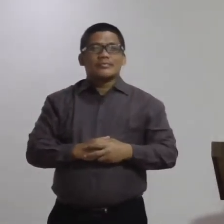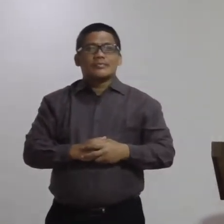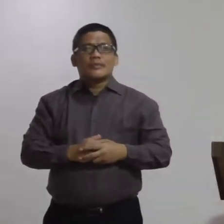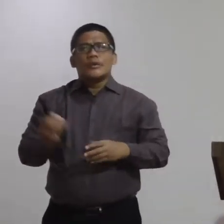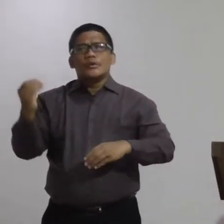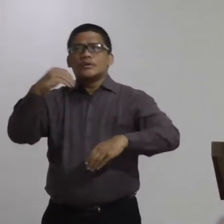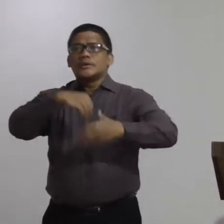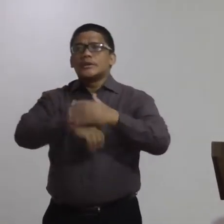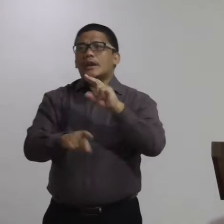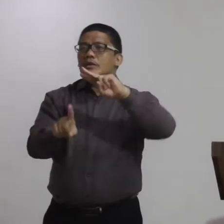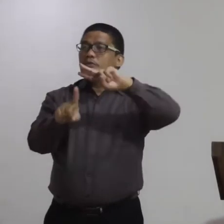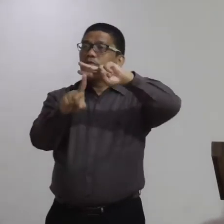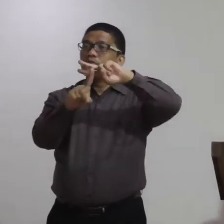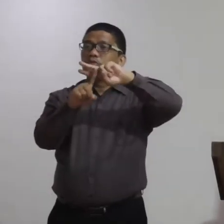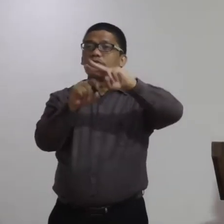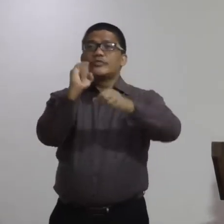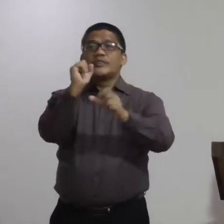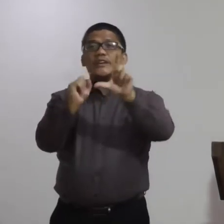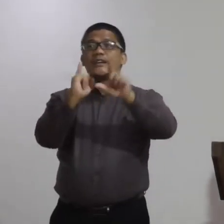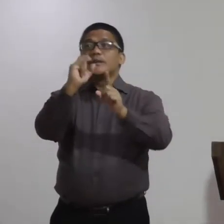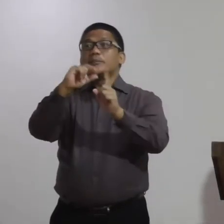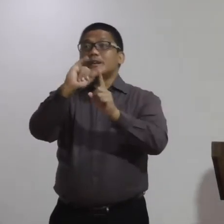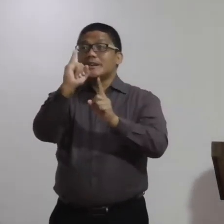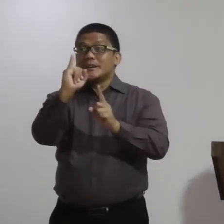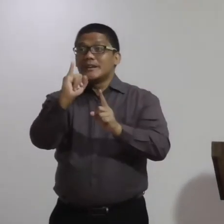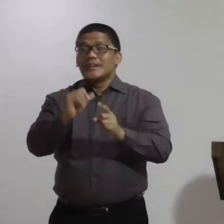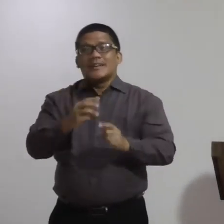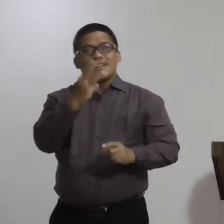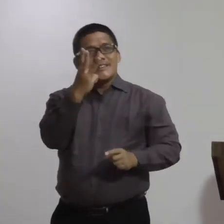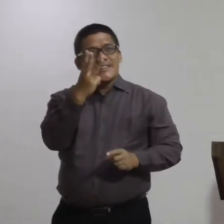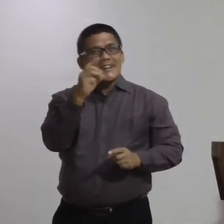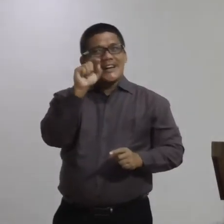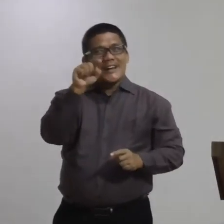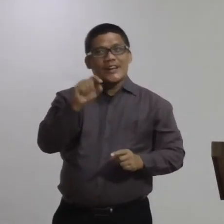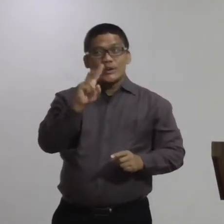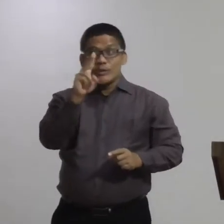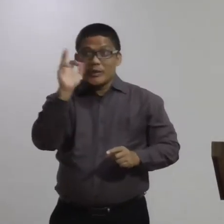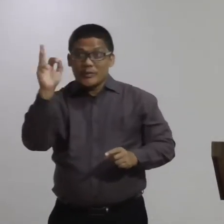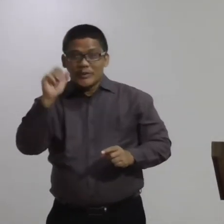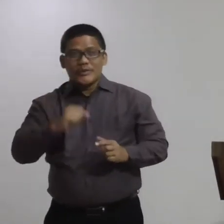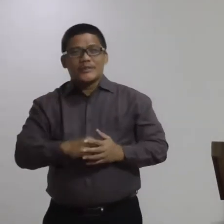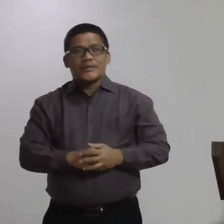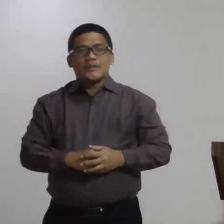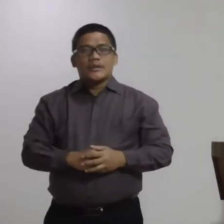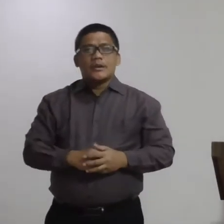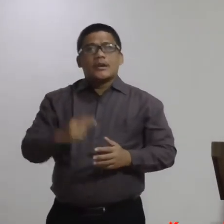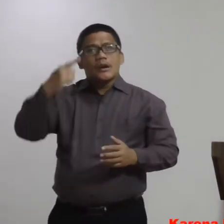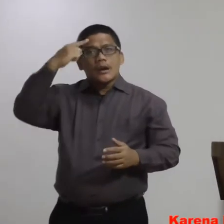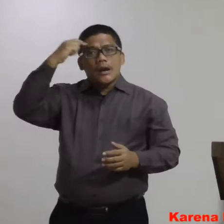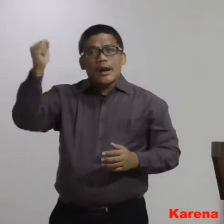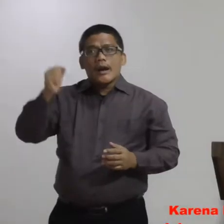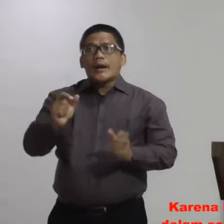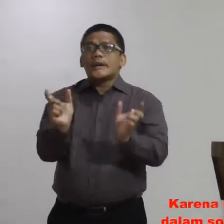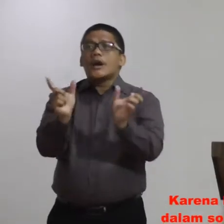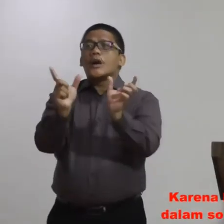Di dalam Filipi pasal yang ketiga ayat 20, ya, itu yang kita renungkan, dikatakan di sana, karena